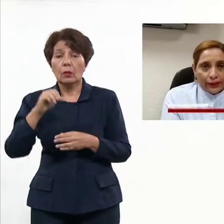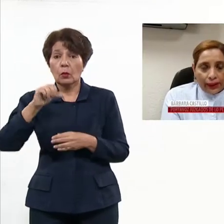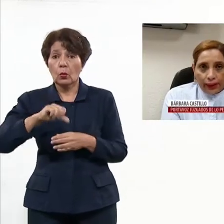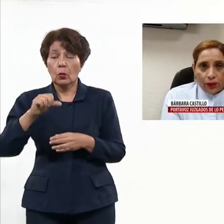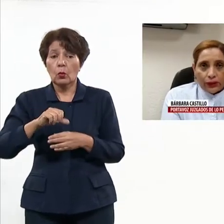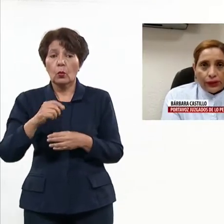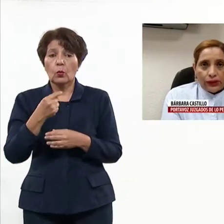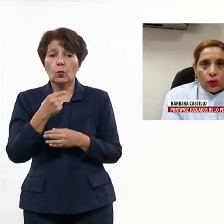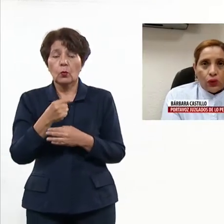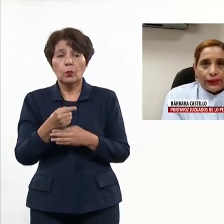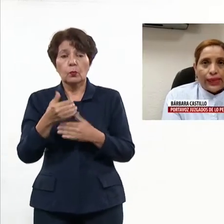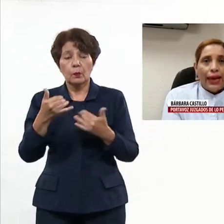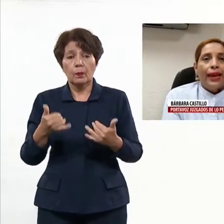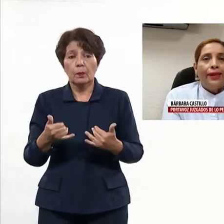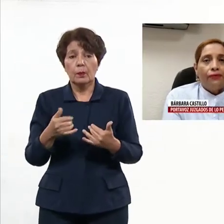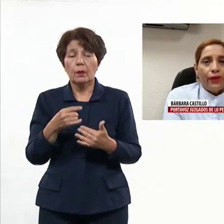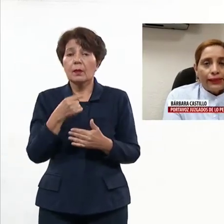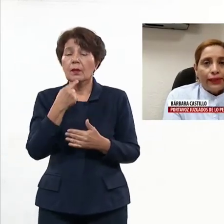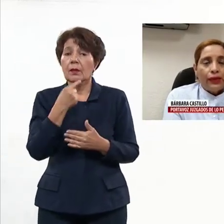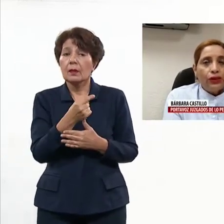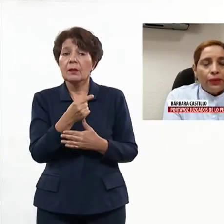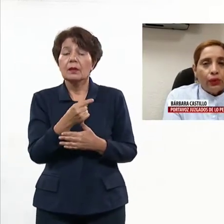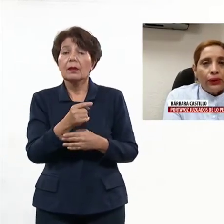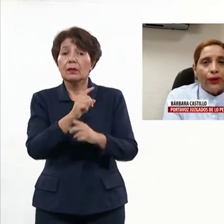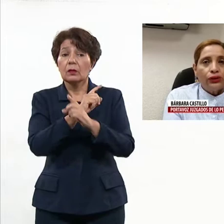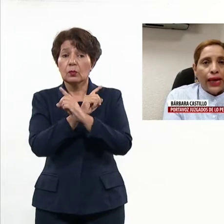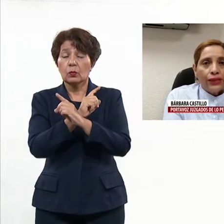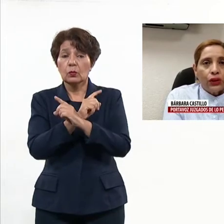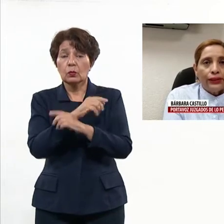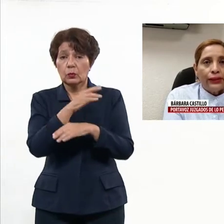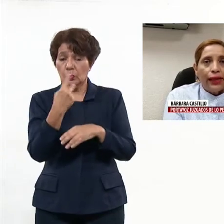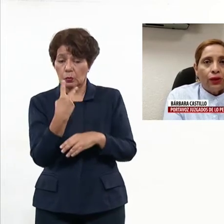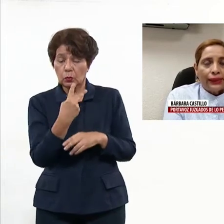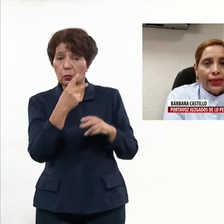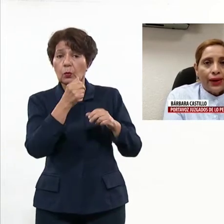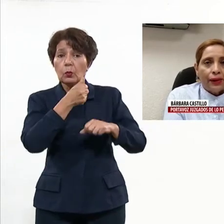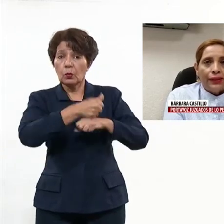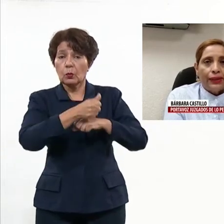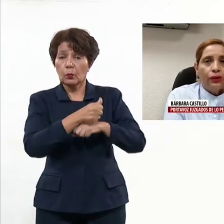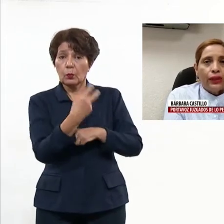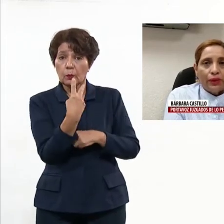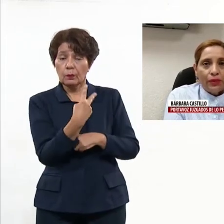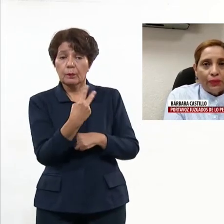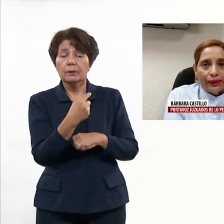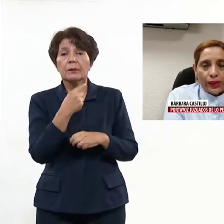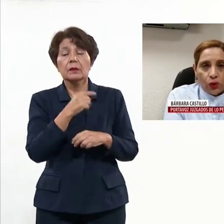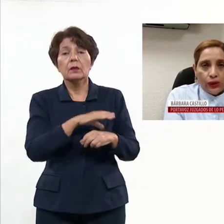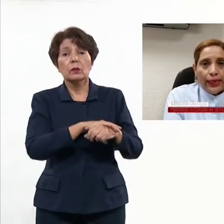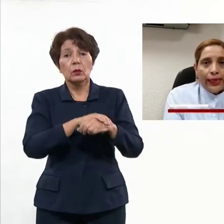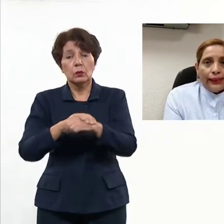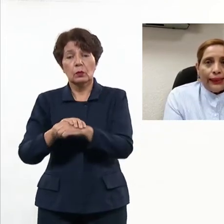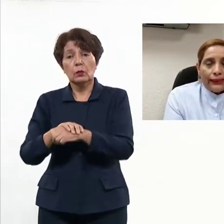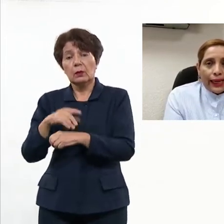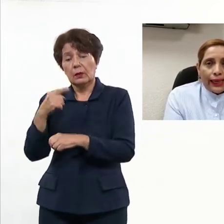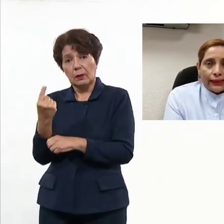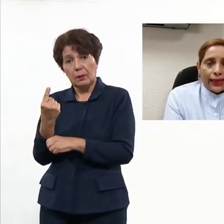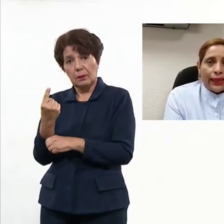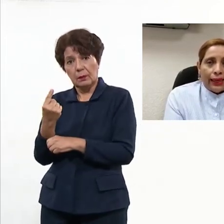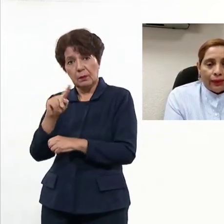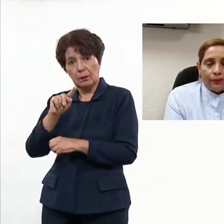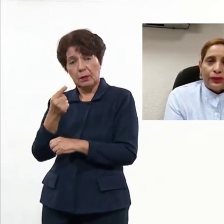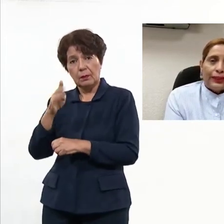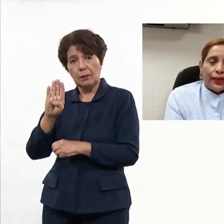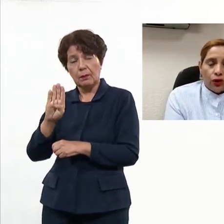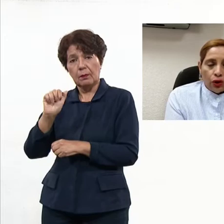antes de quedado con detención judicial la defensa de los imputados han solicitado que sean remitidos al primer batallón de